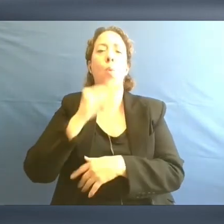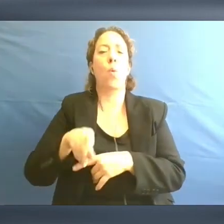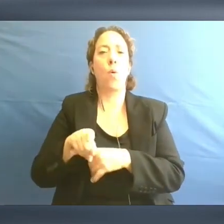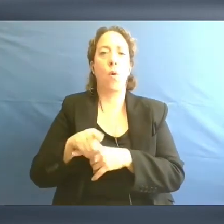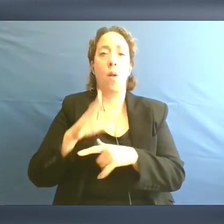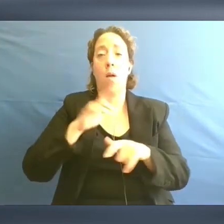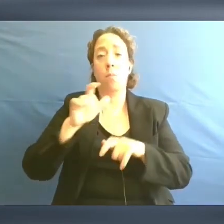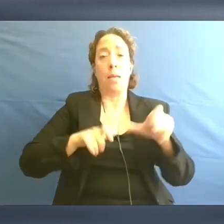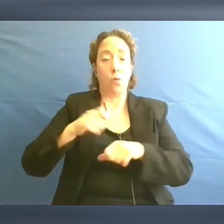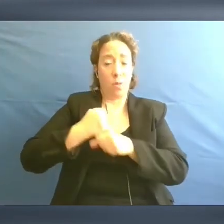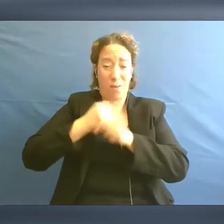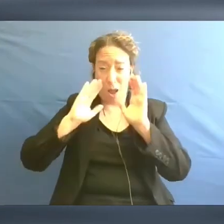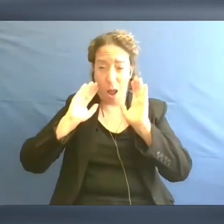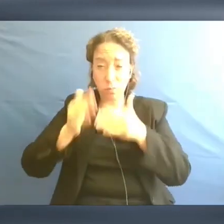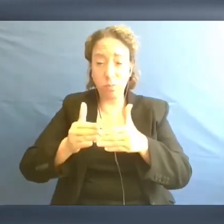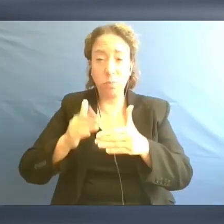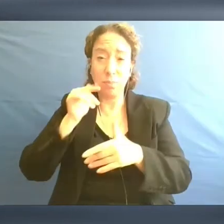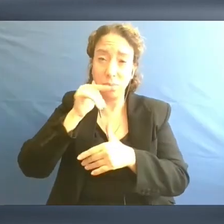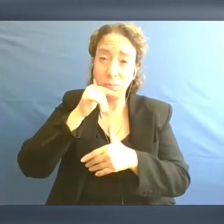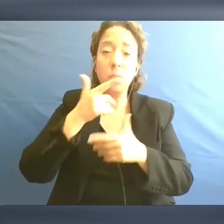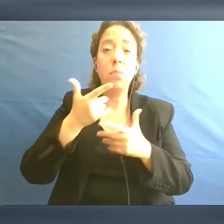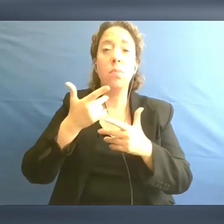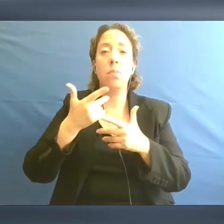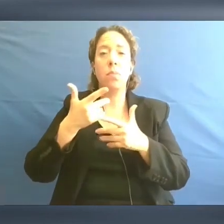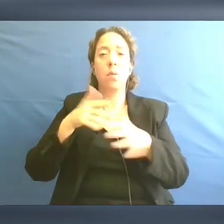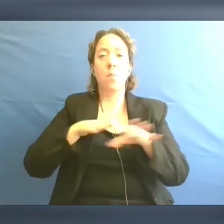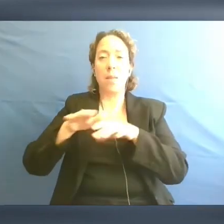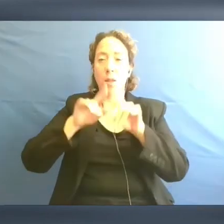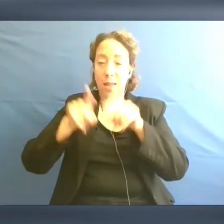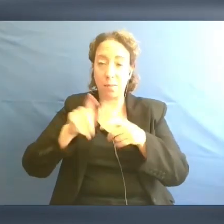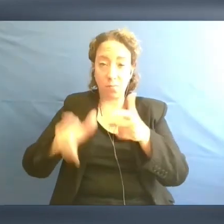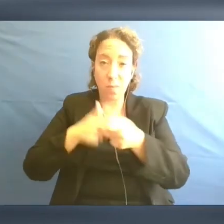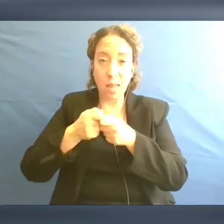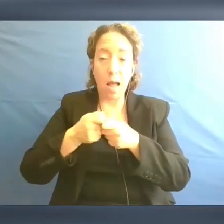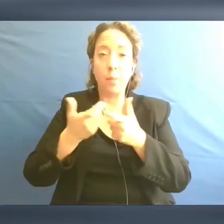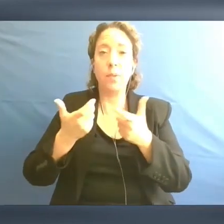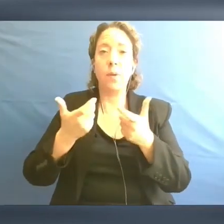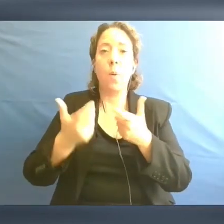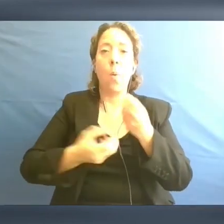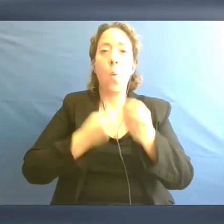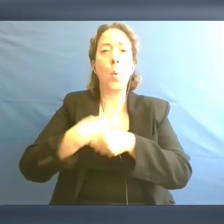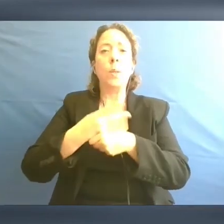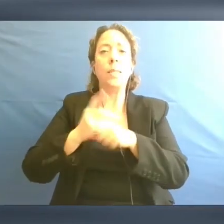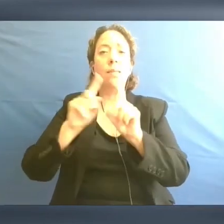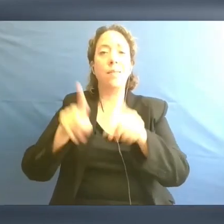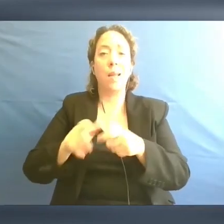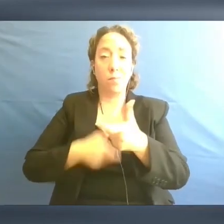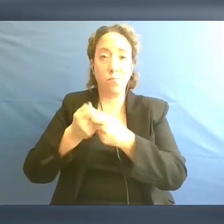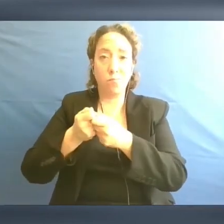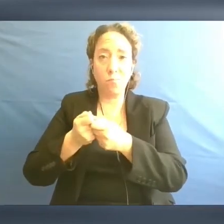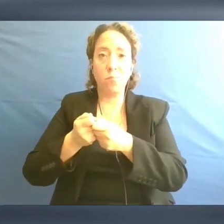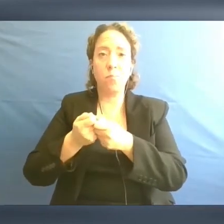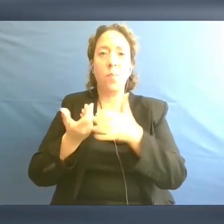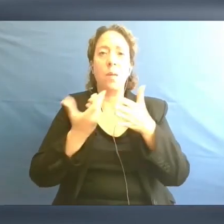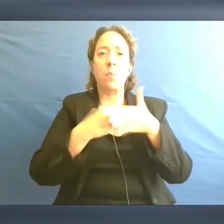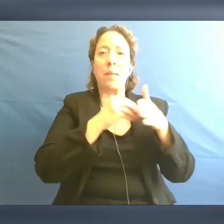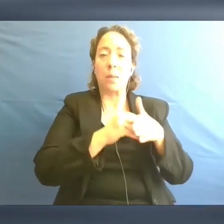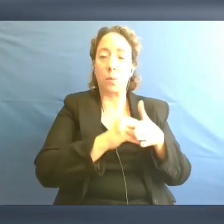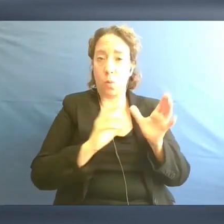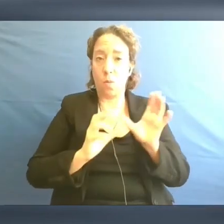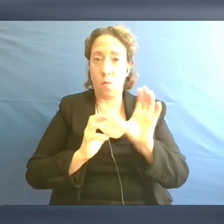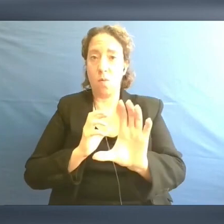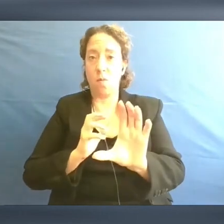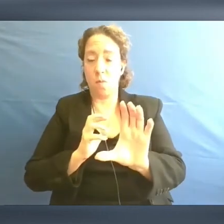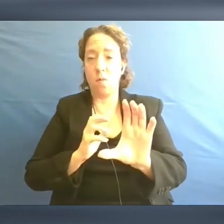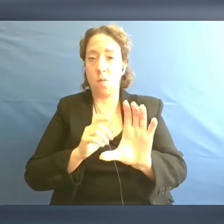travaillé dessus, qui ont soit adapté leur méthode de test ou leur outil de test et qui fournissent des implémentations qui tombent